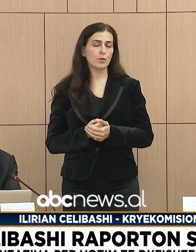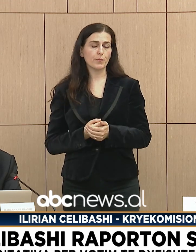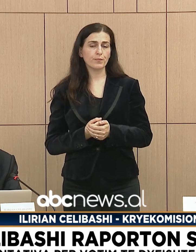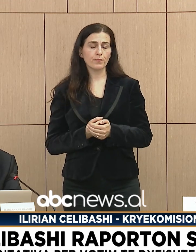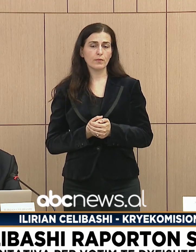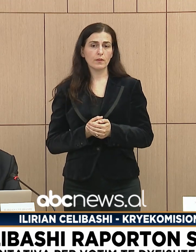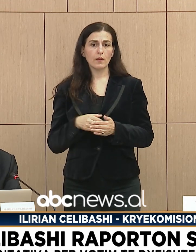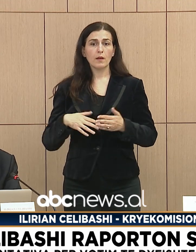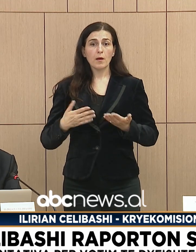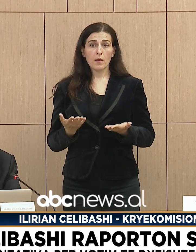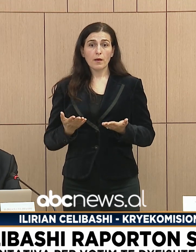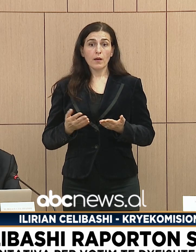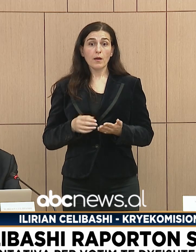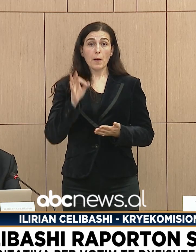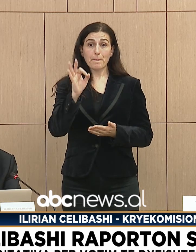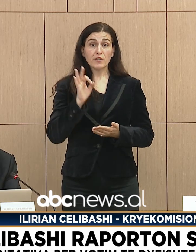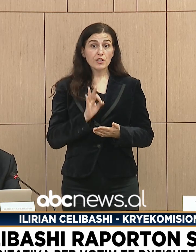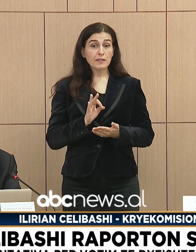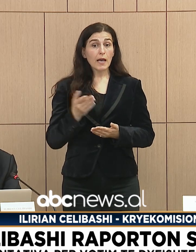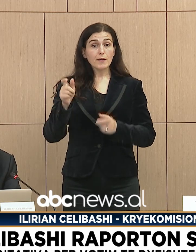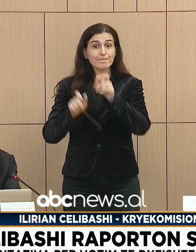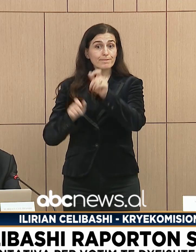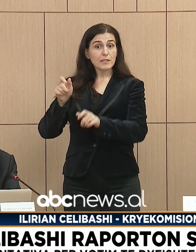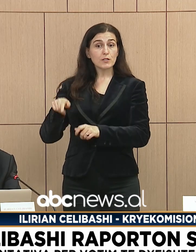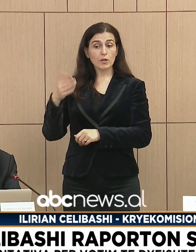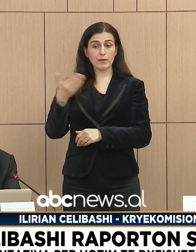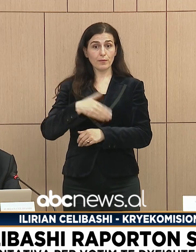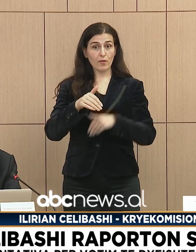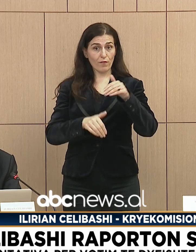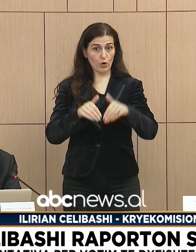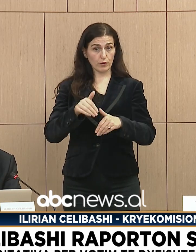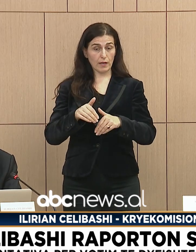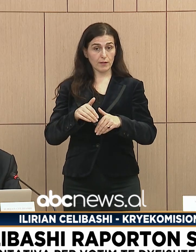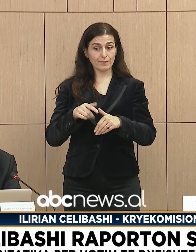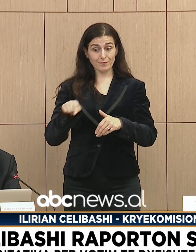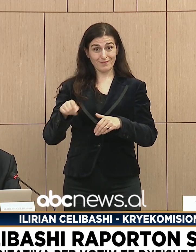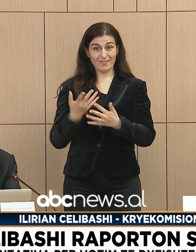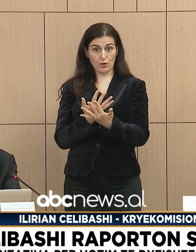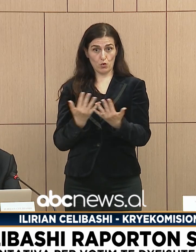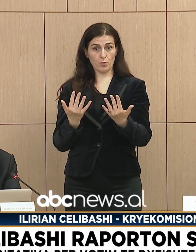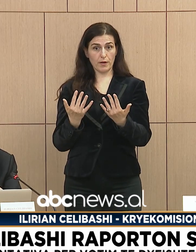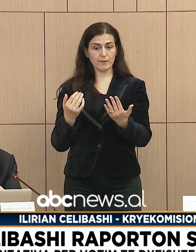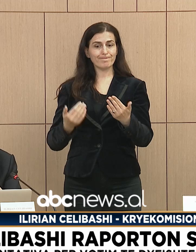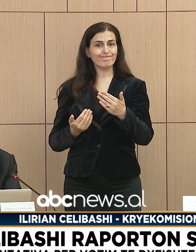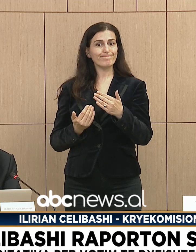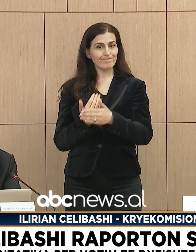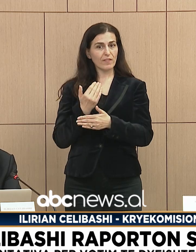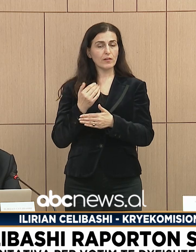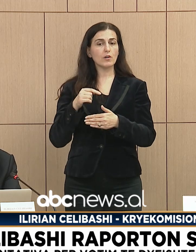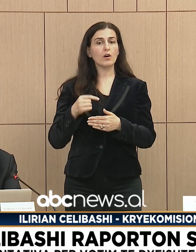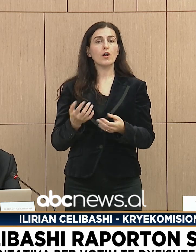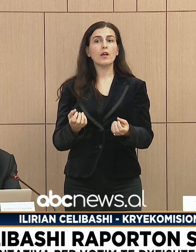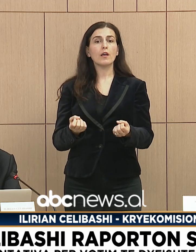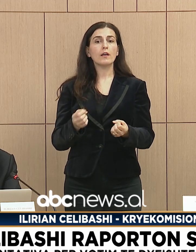Dhe për qindja në pjesëmarje, për këtë numër qendrash votimi për të cilat ne kemi